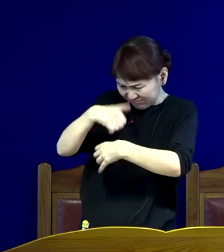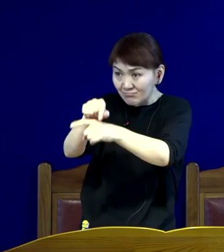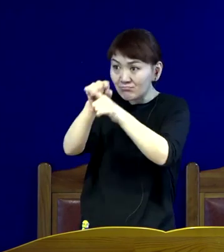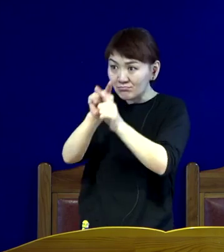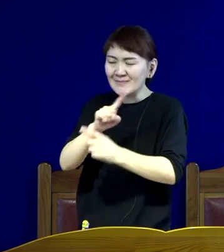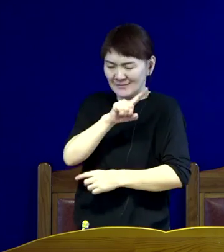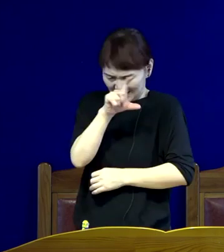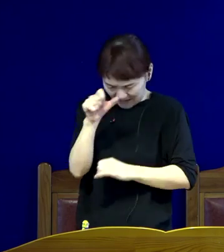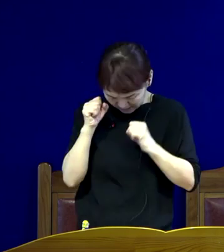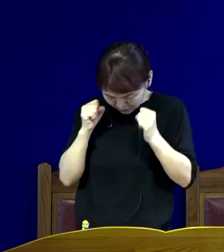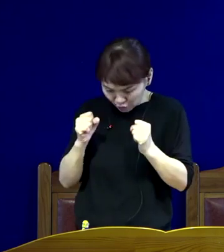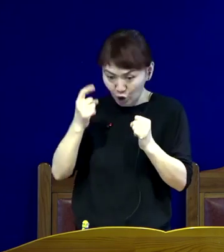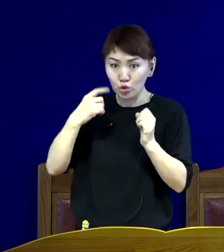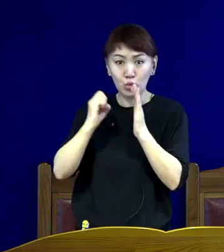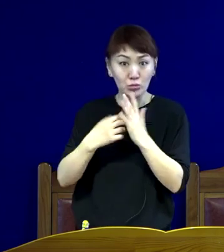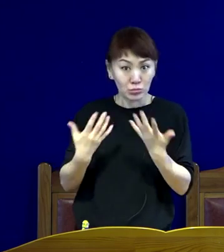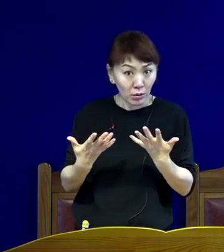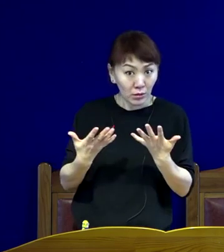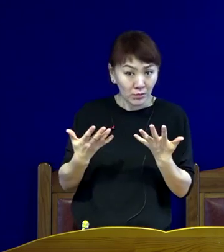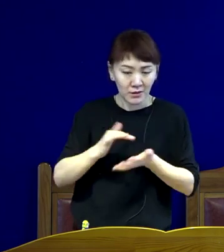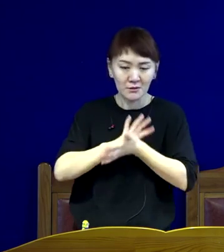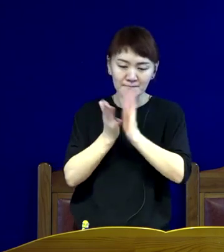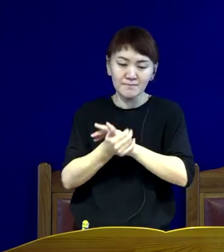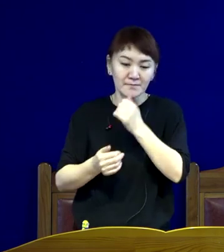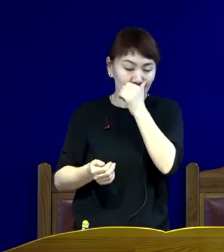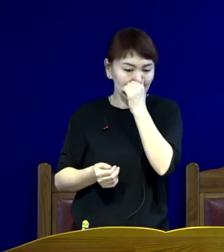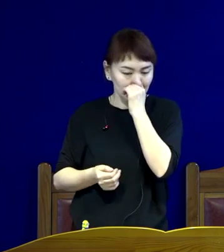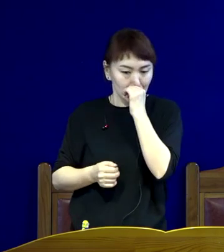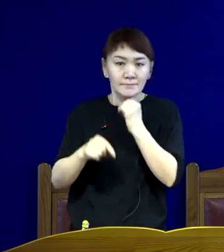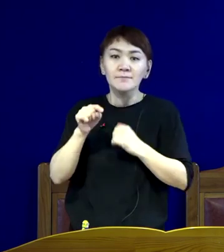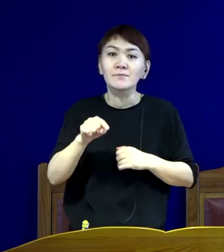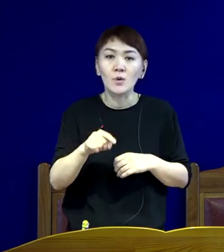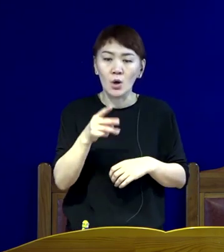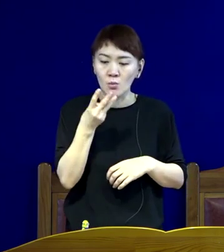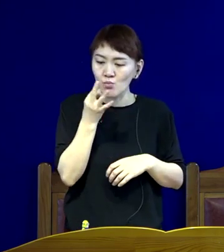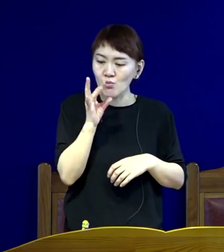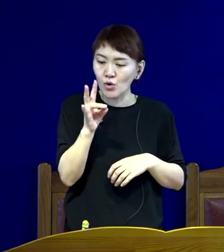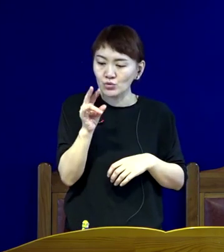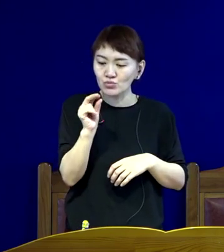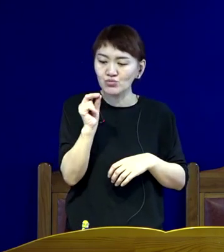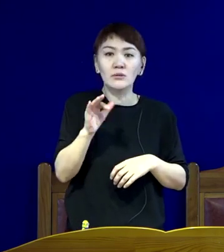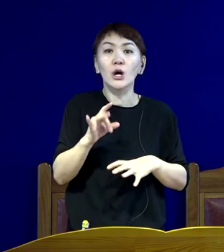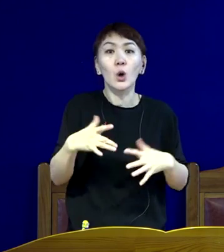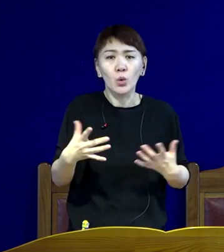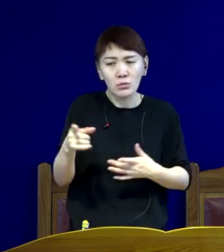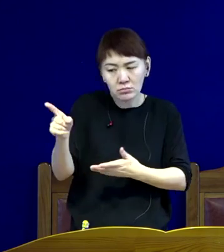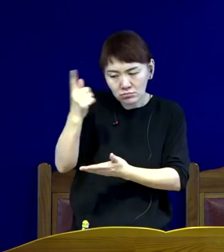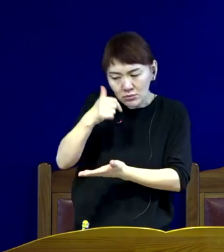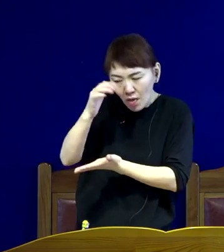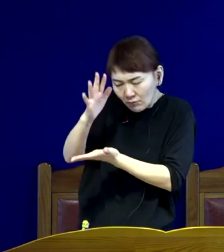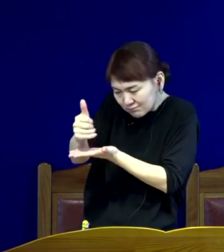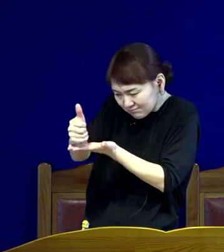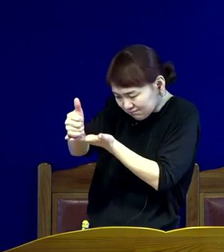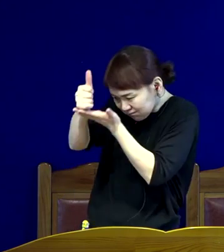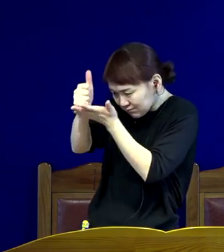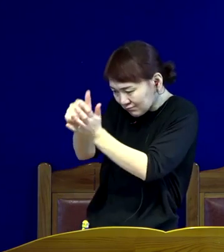биш. Тэгэхээр үндсэн суурин дээр нь юу байх ёстой вэ? Мөн чанараар нь хүндлэн дээдлж харьцаж явах ёстой.